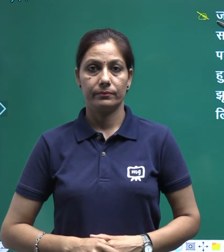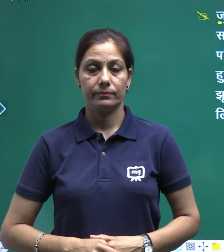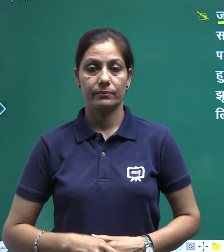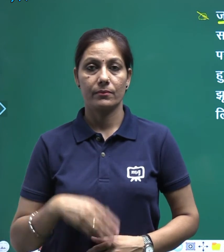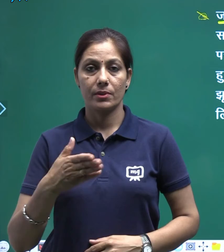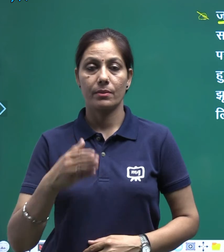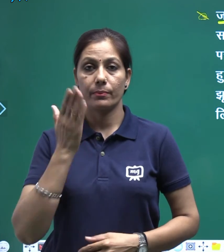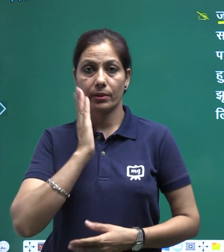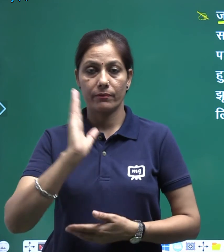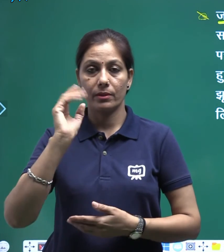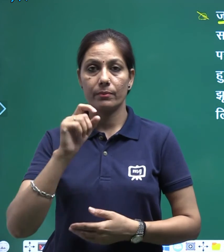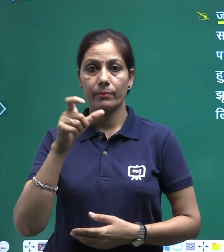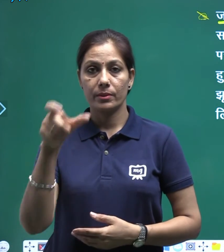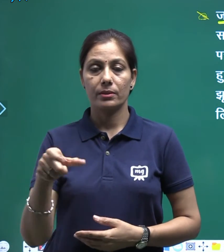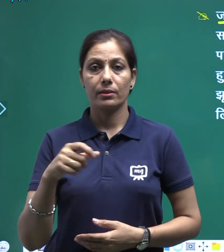जब कवि द्वारा